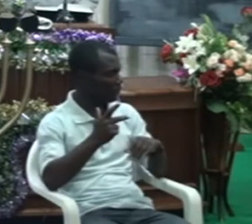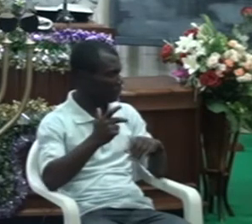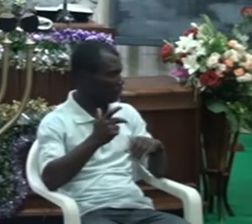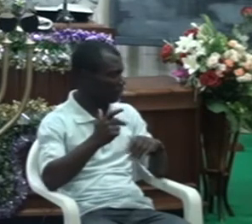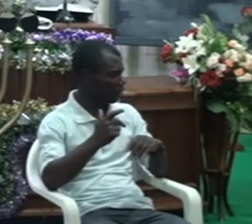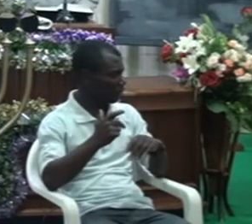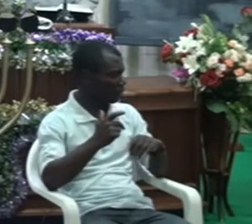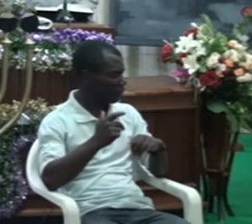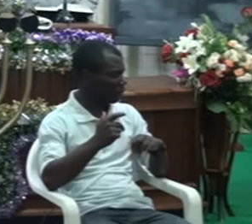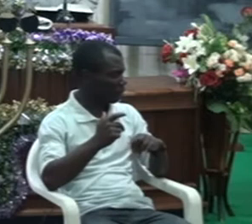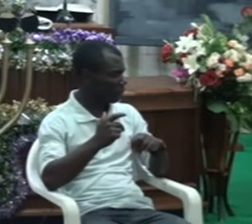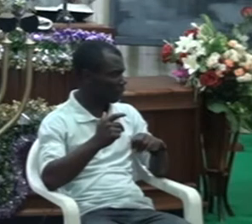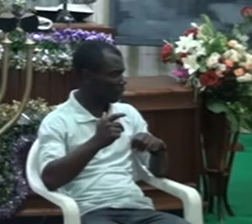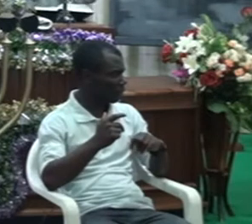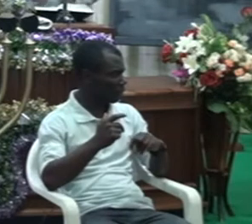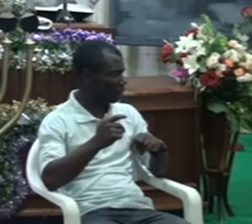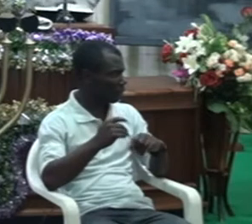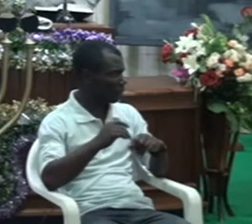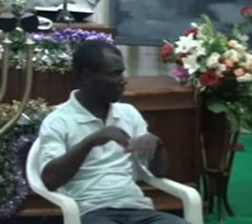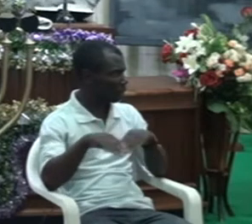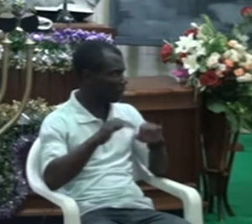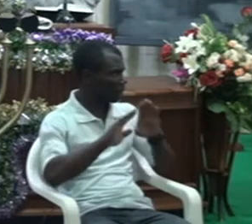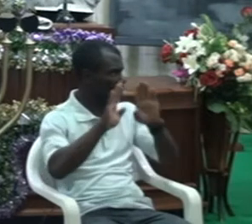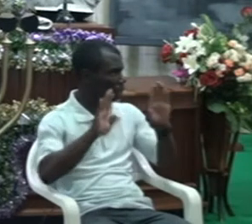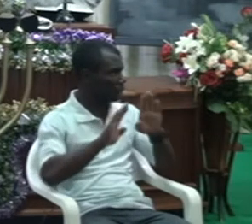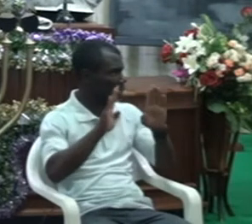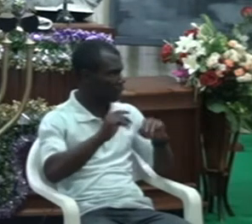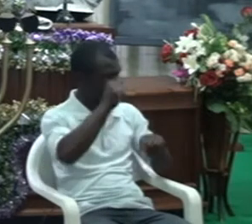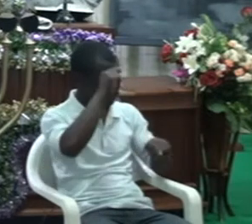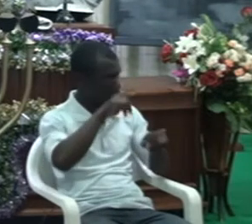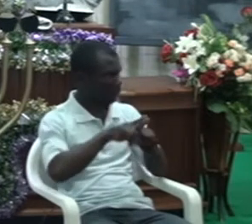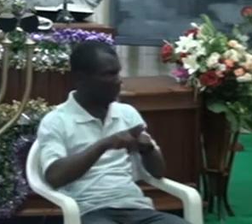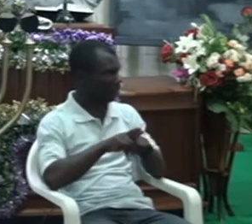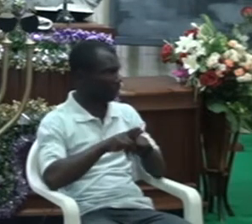fallait ma jambe. Ah, il fallait un miracle. Wandubu. Frère.